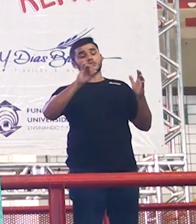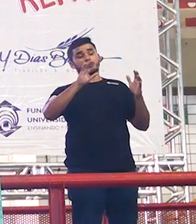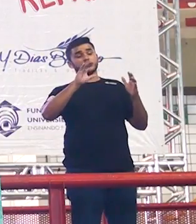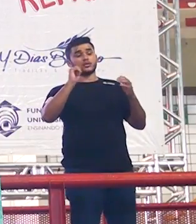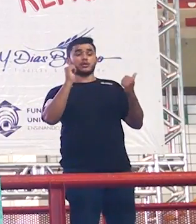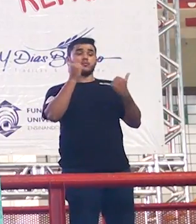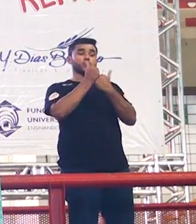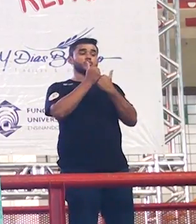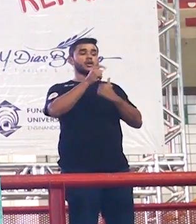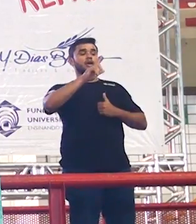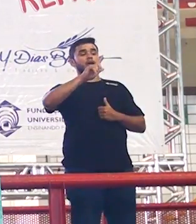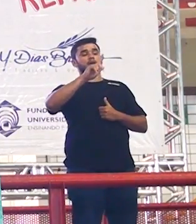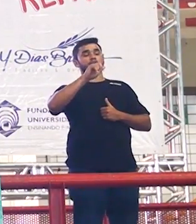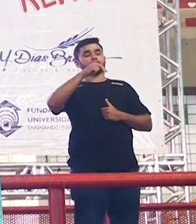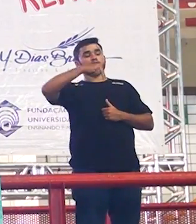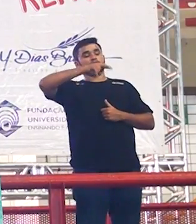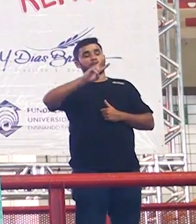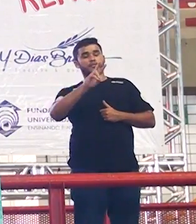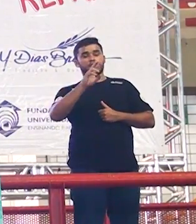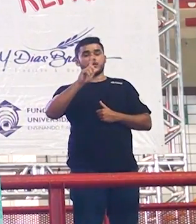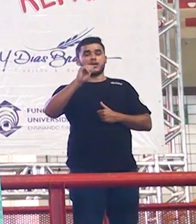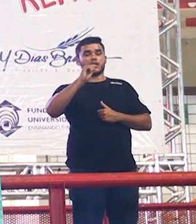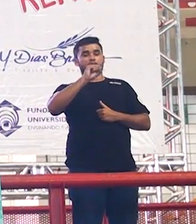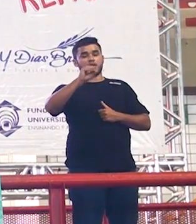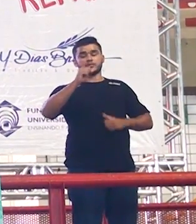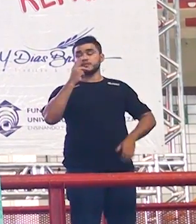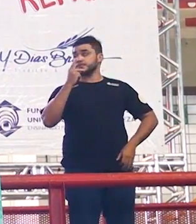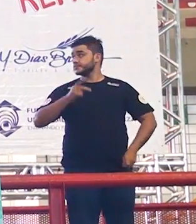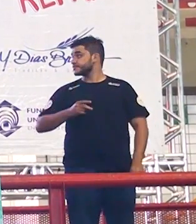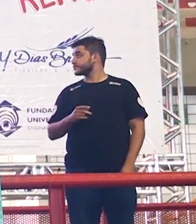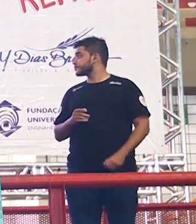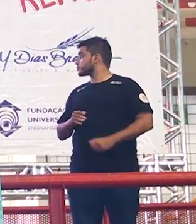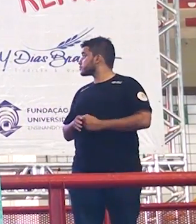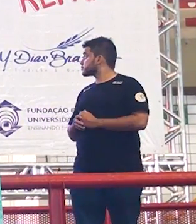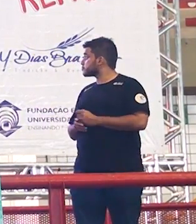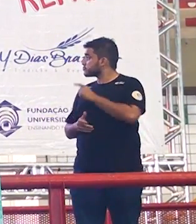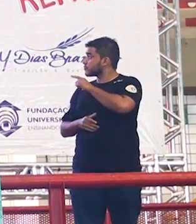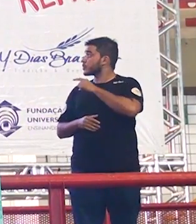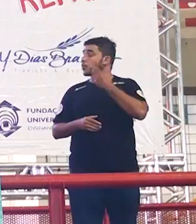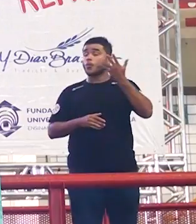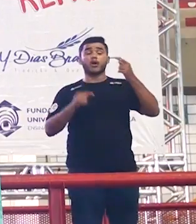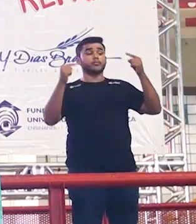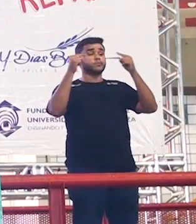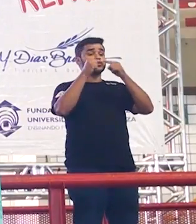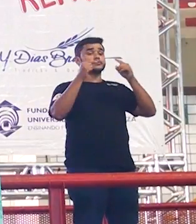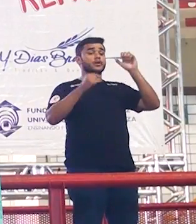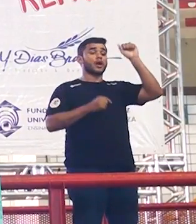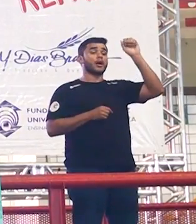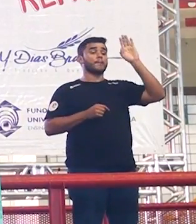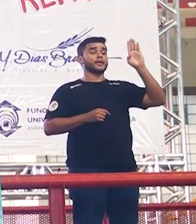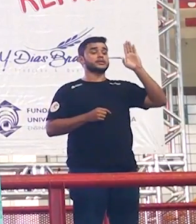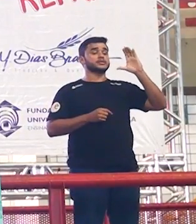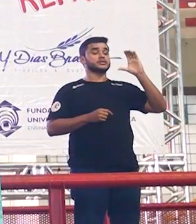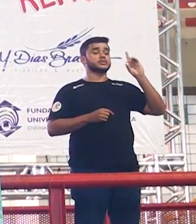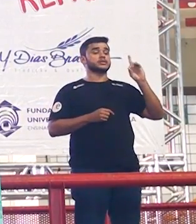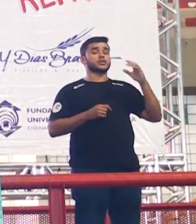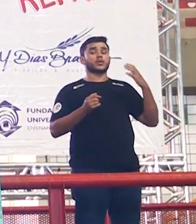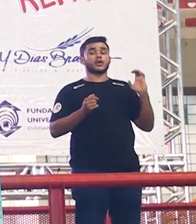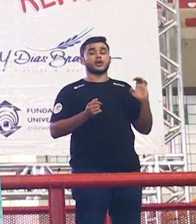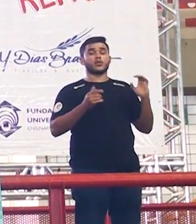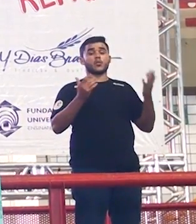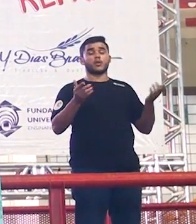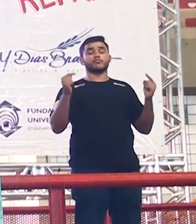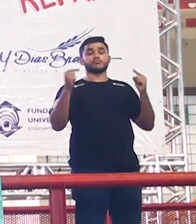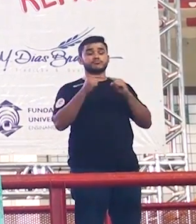qual dessas alternativas aí é uma alternativa viável, colocada em prática, diante da crise do petróleo?